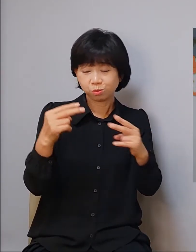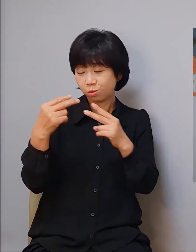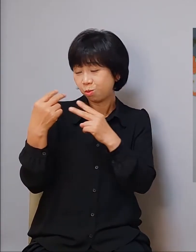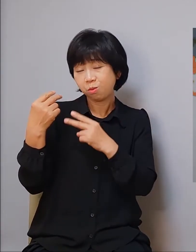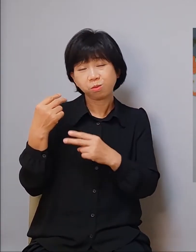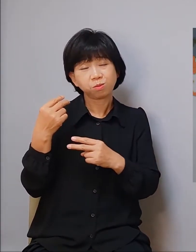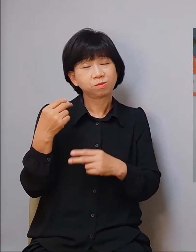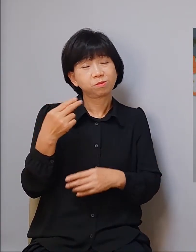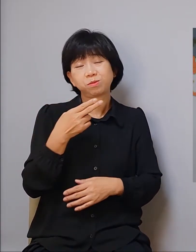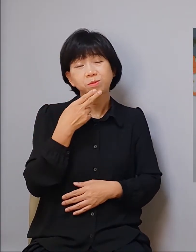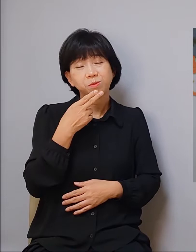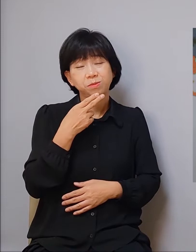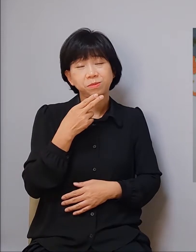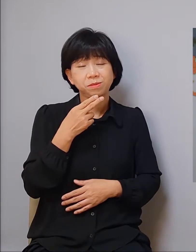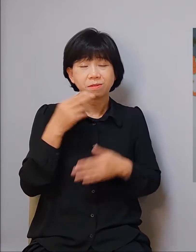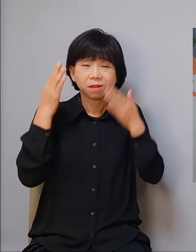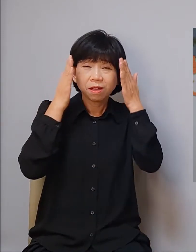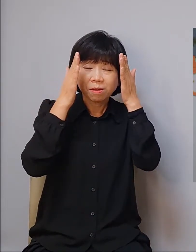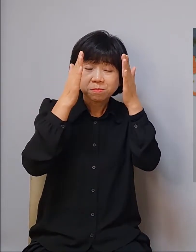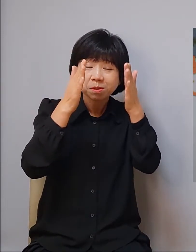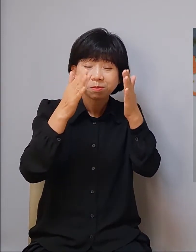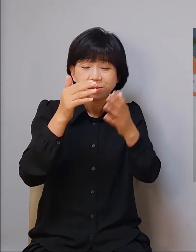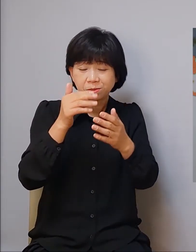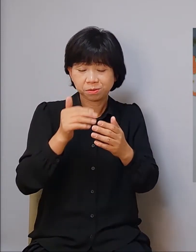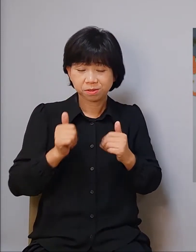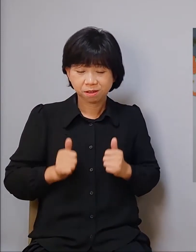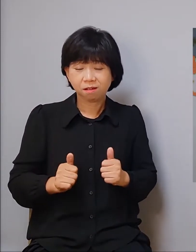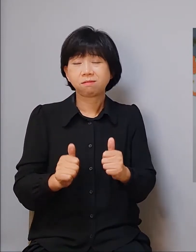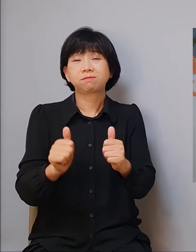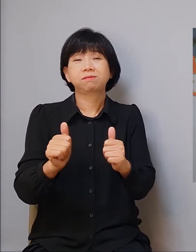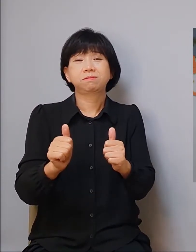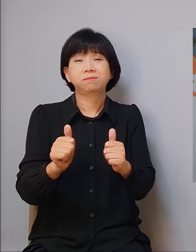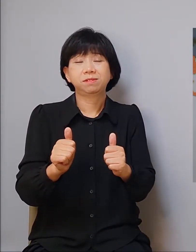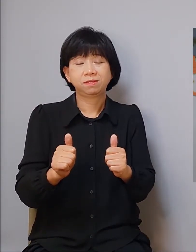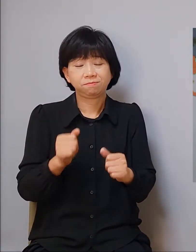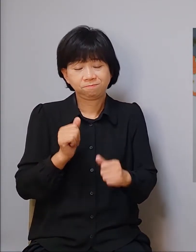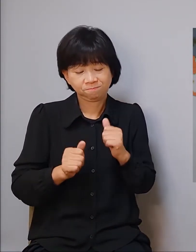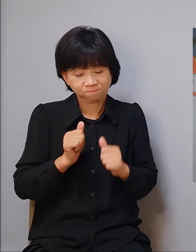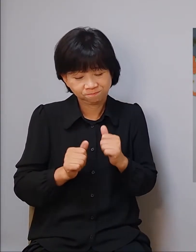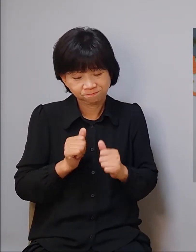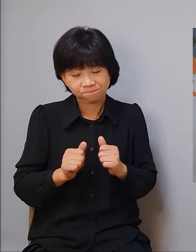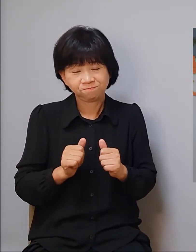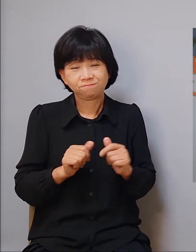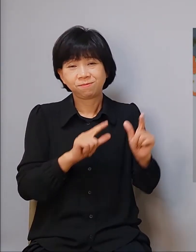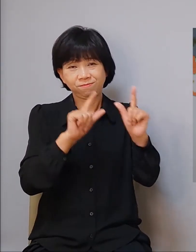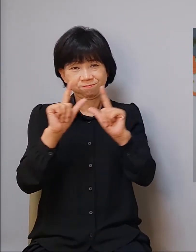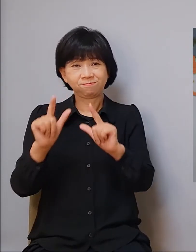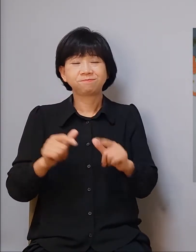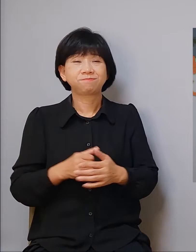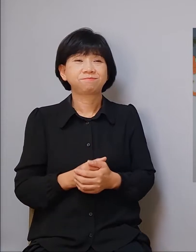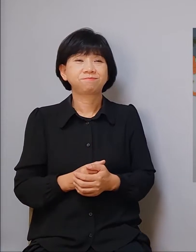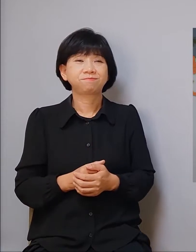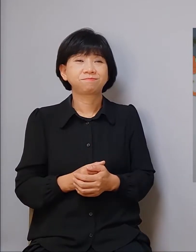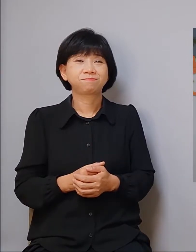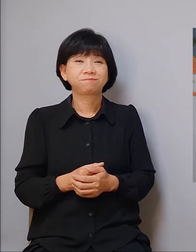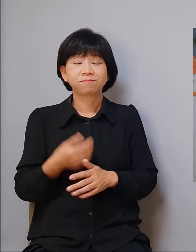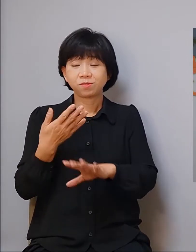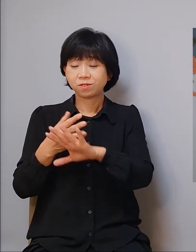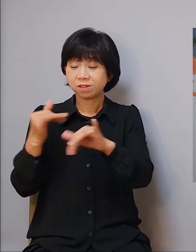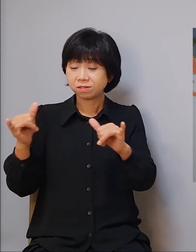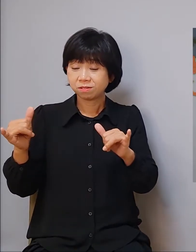돌아보지 않고 앞만 보고 열심히 달려가고 있습니다. 또 어떤 분들은